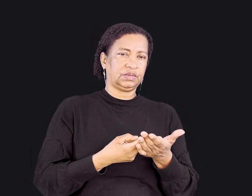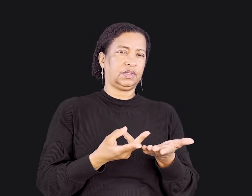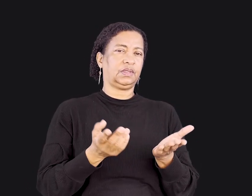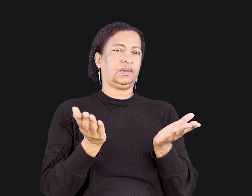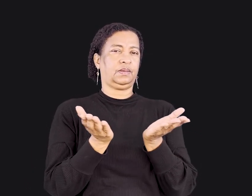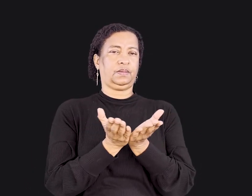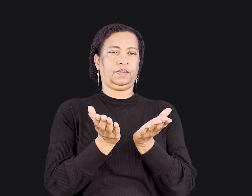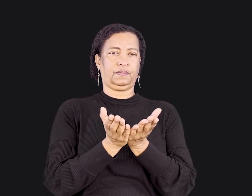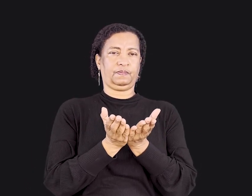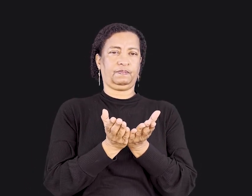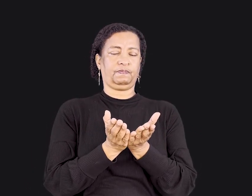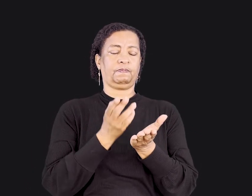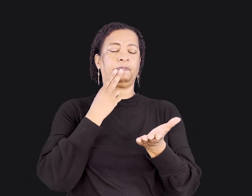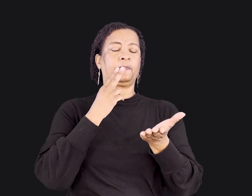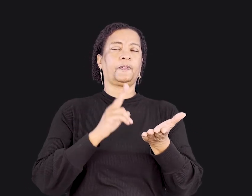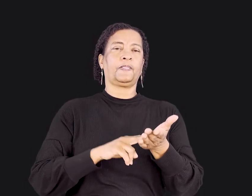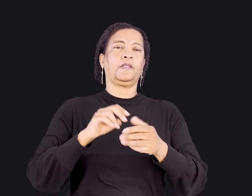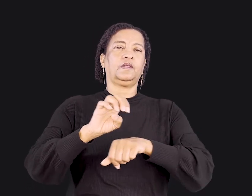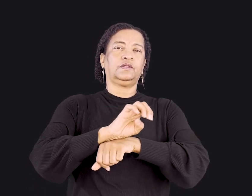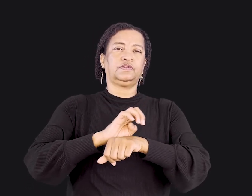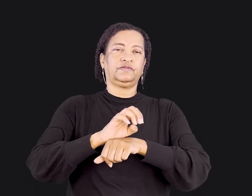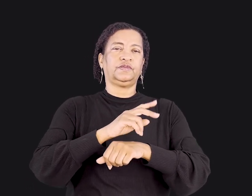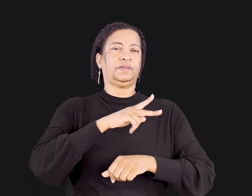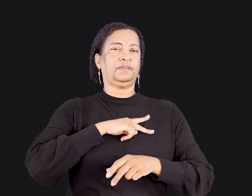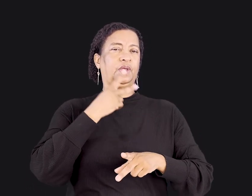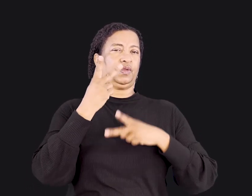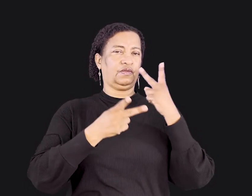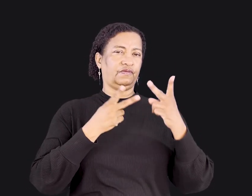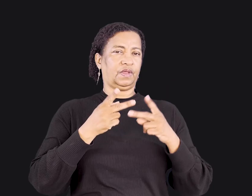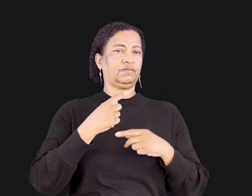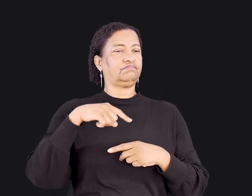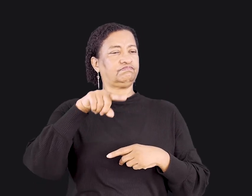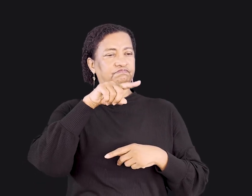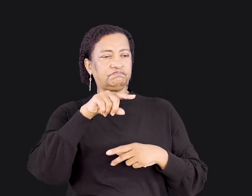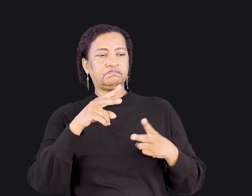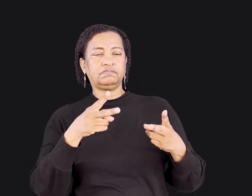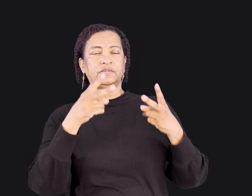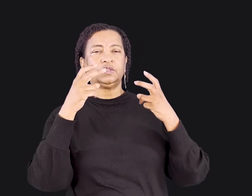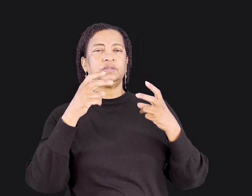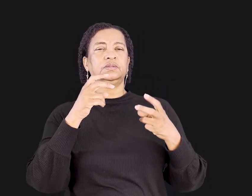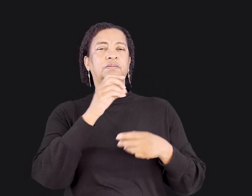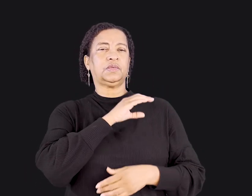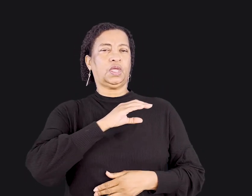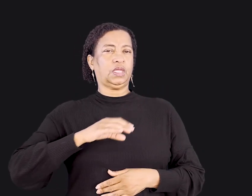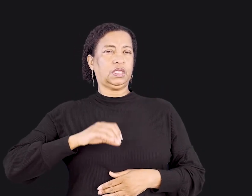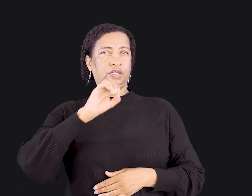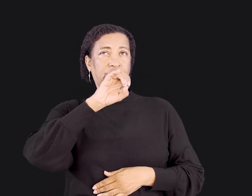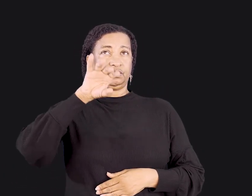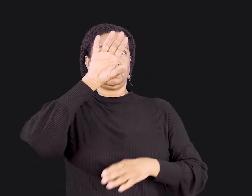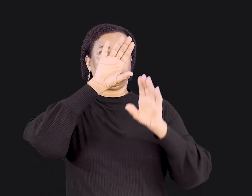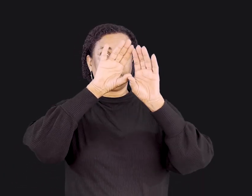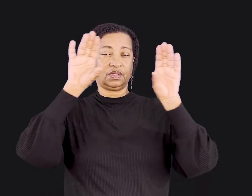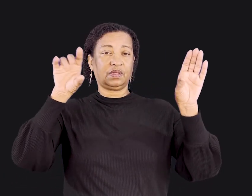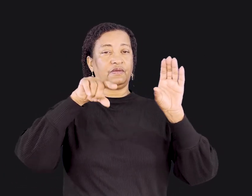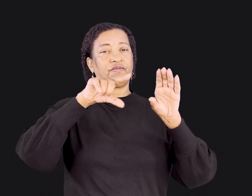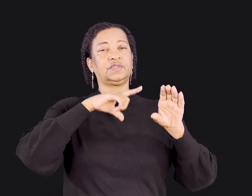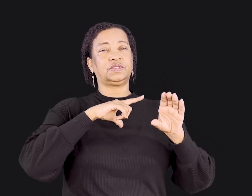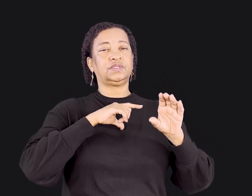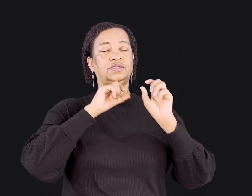bíblica. Nesta carta aos Efésios, Paulo diz: ouçam em Cristo nas dimensões celestiais, vocês têm todas as